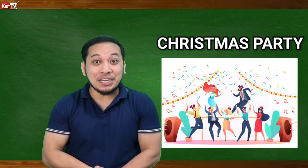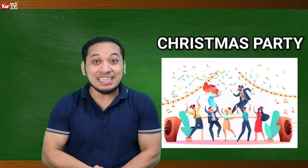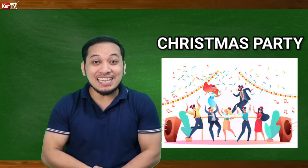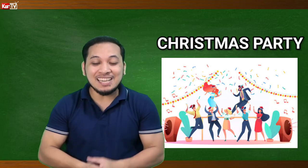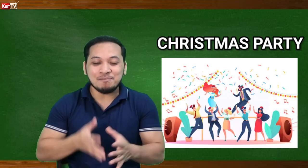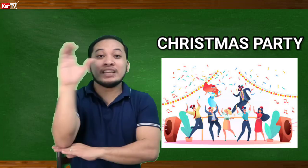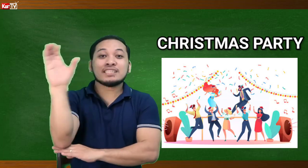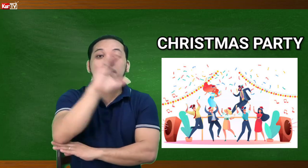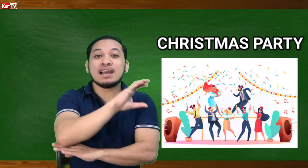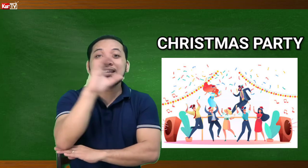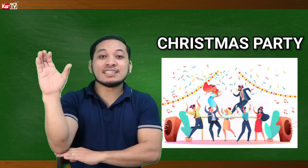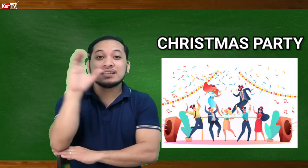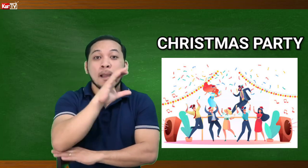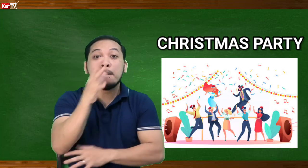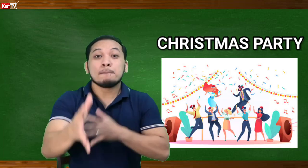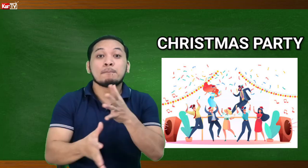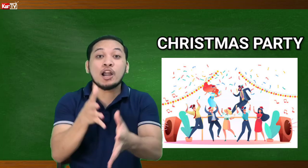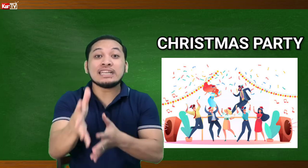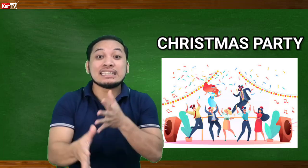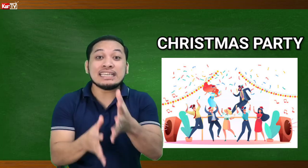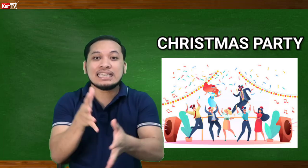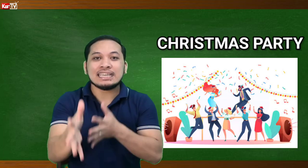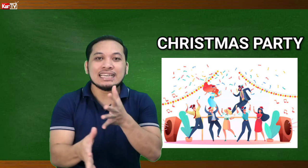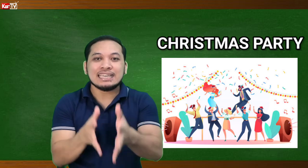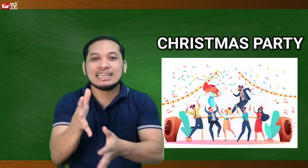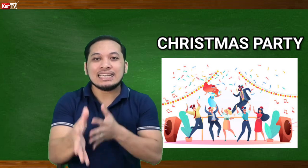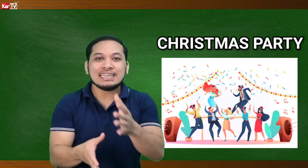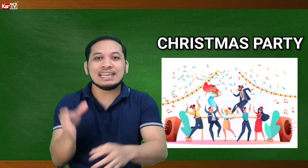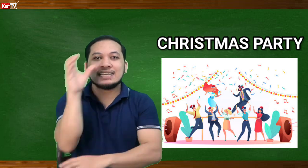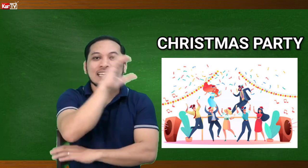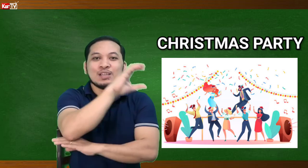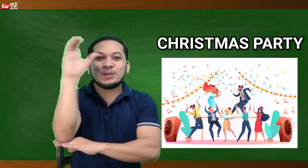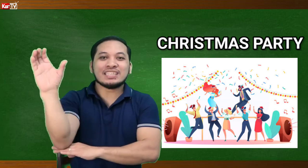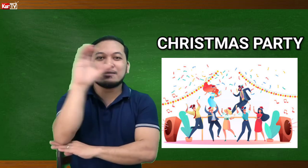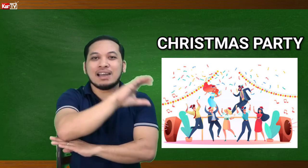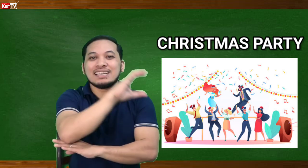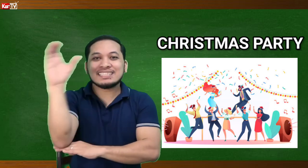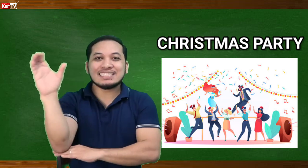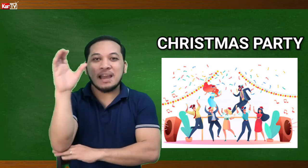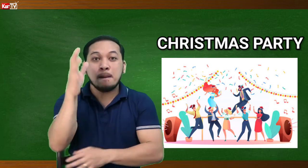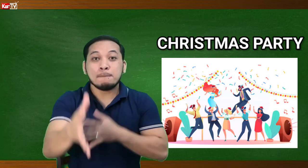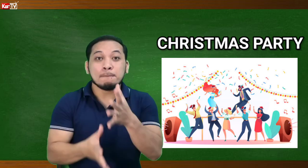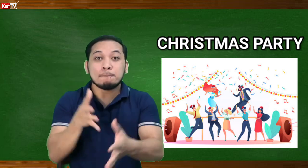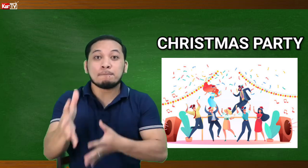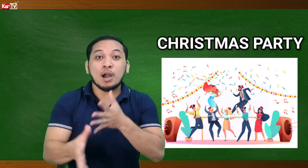party. Christmas party. Ayan, Christmas